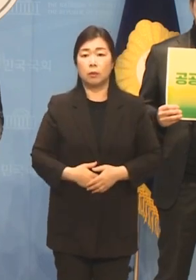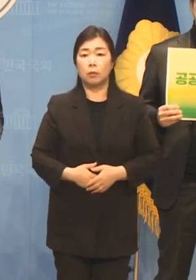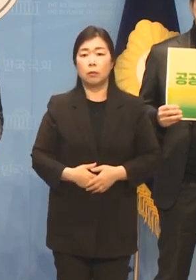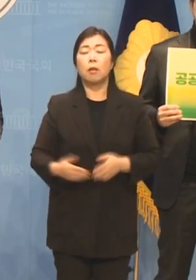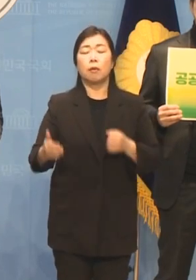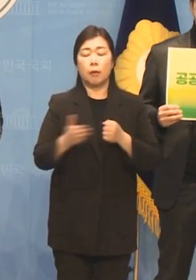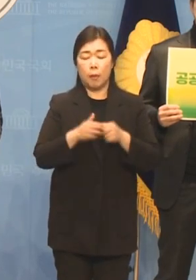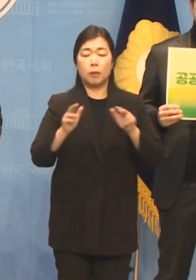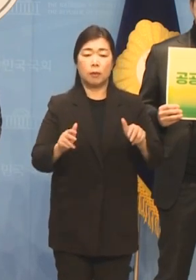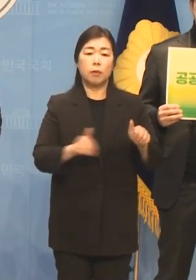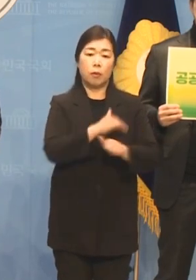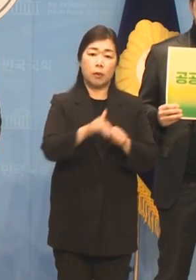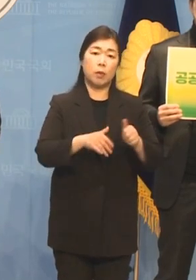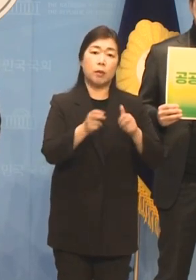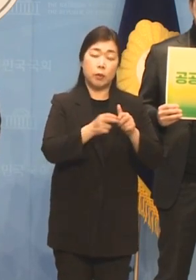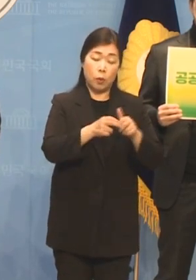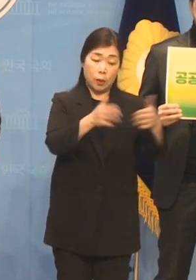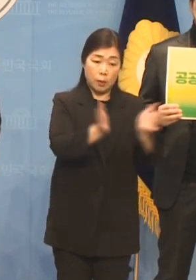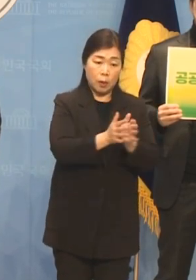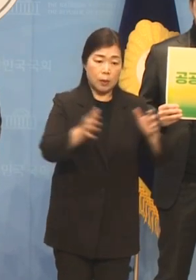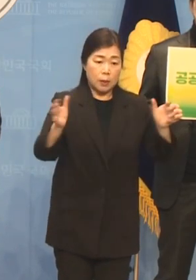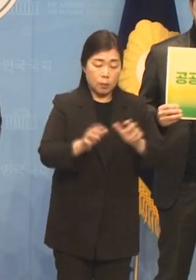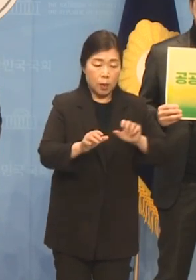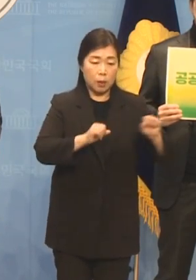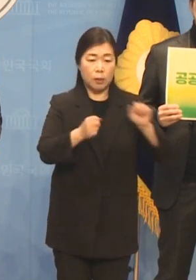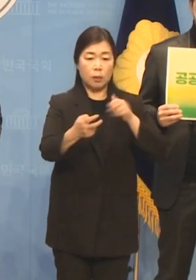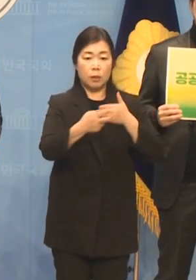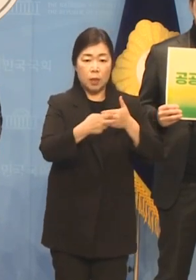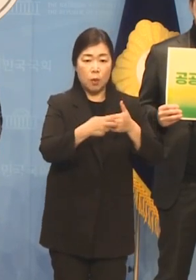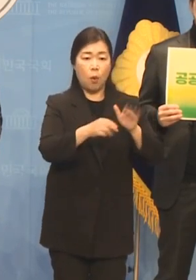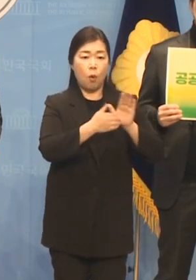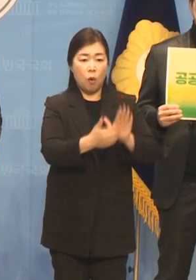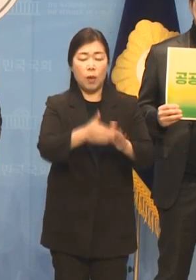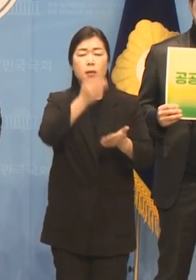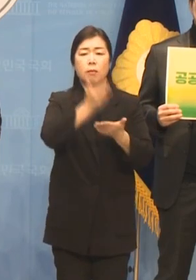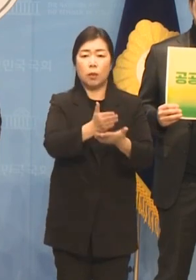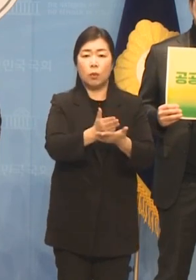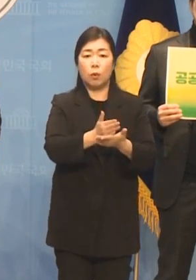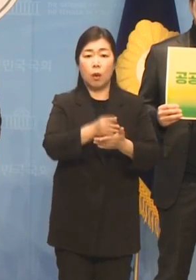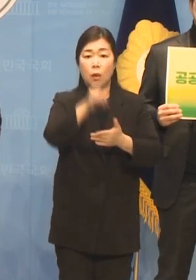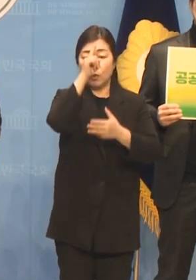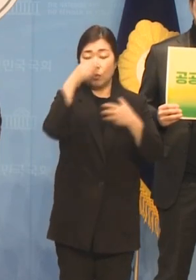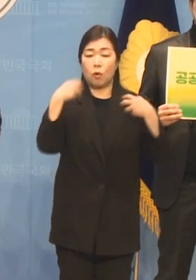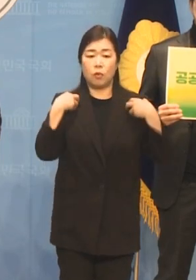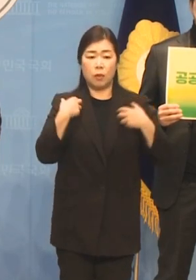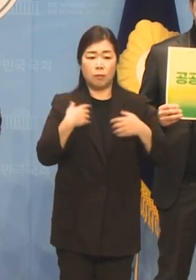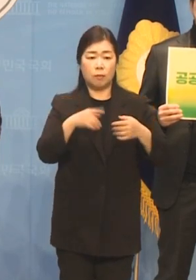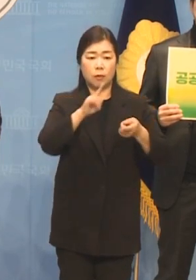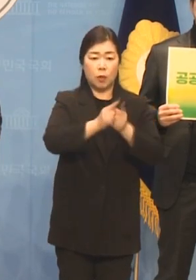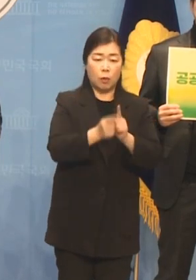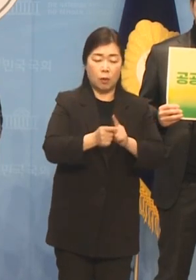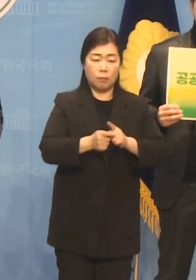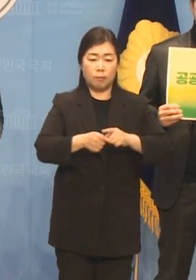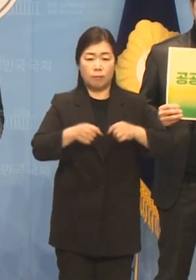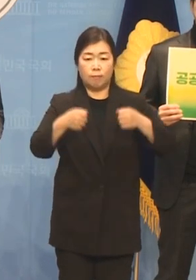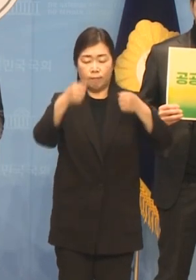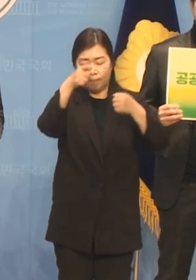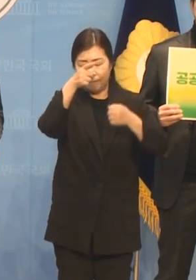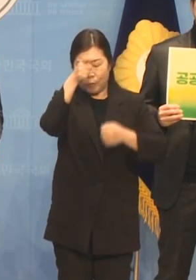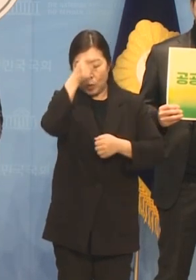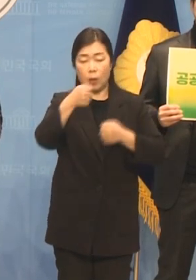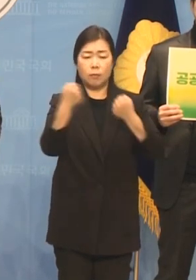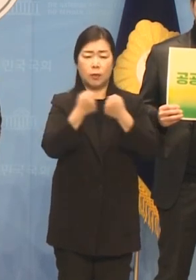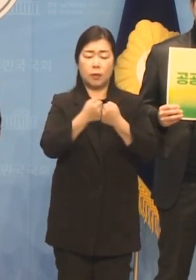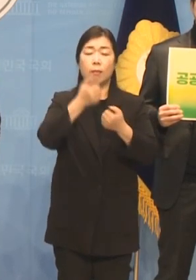의료계는 즉시 집단 진료 거부를 멈추고 정부는 강대강, 자신만이 옳다는